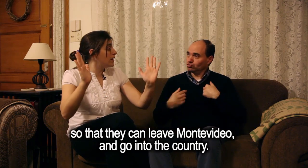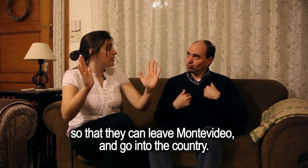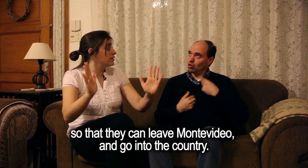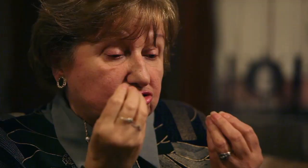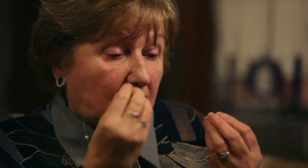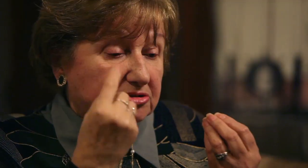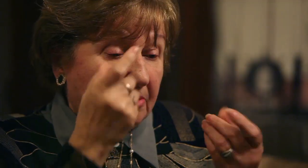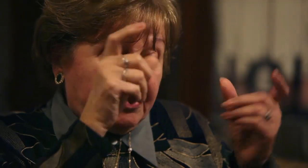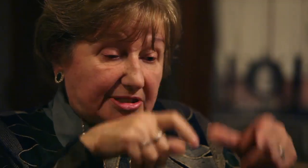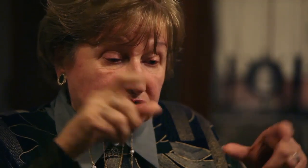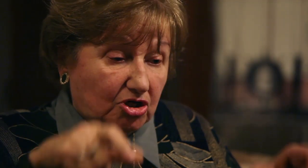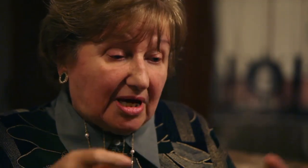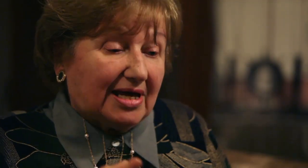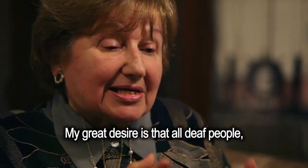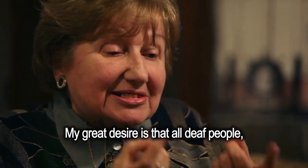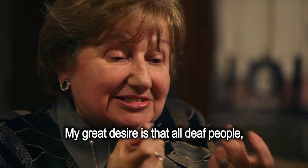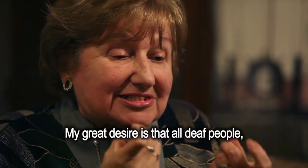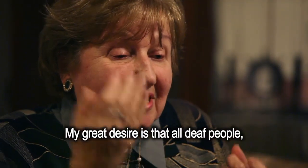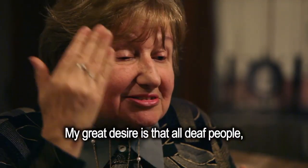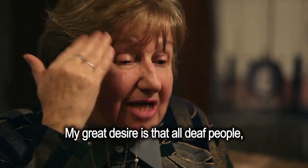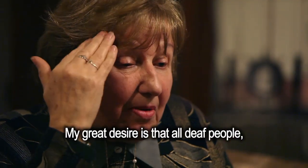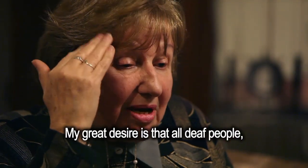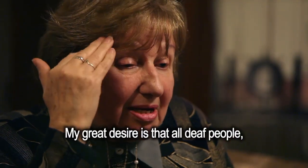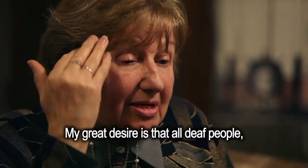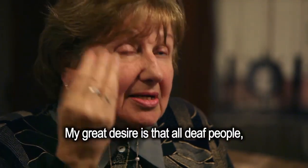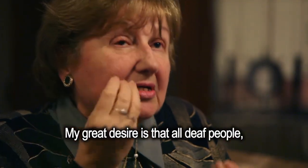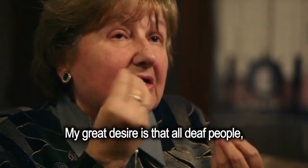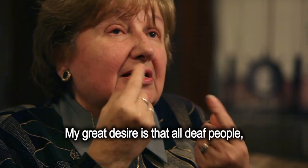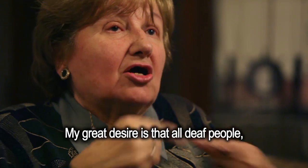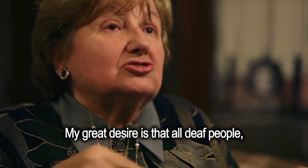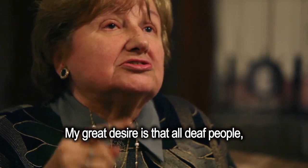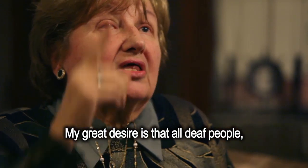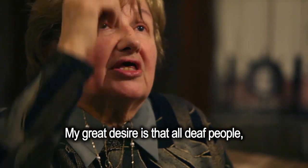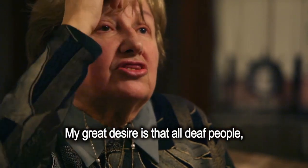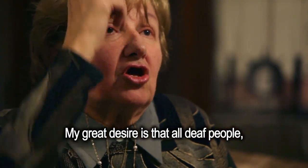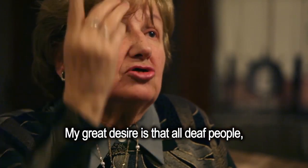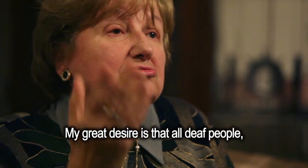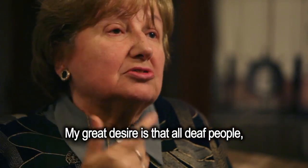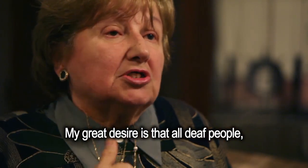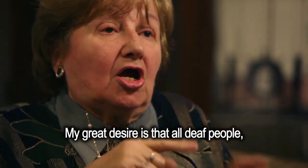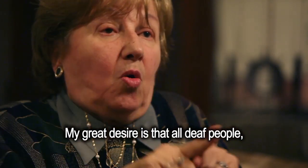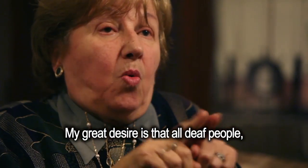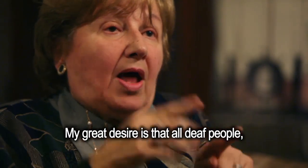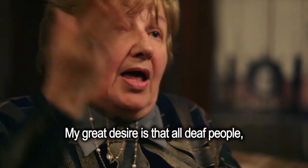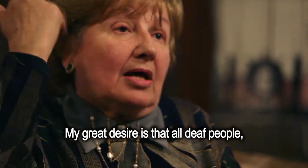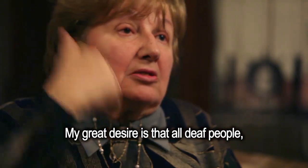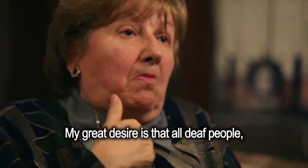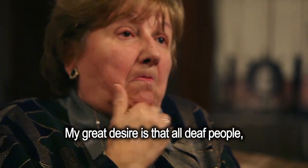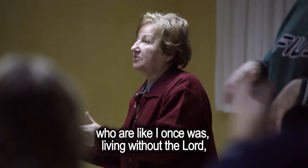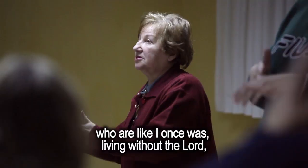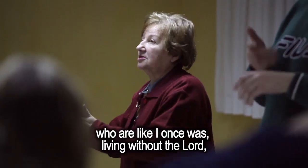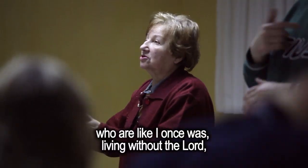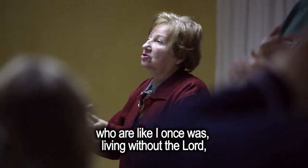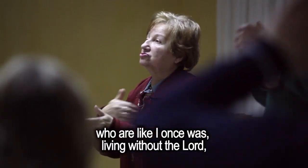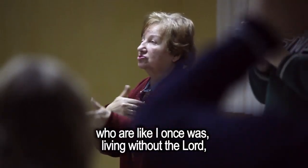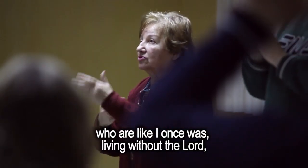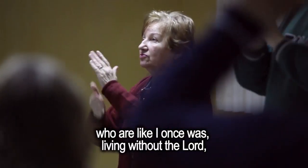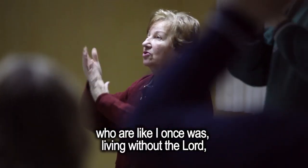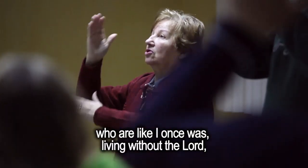país. A mí me gustaría que todas las personas sordas que alguna vez